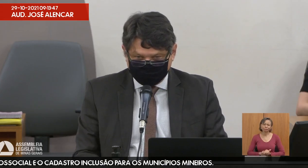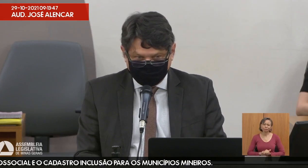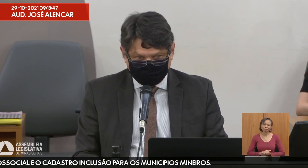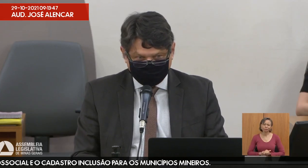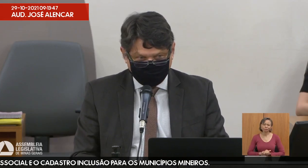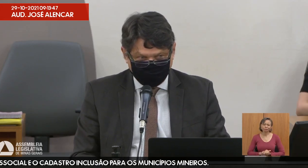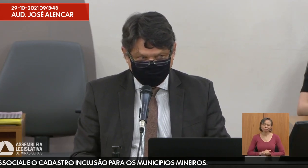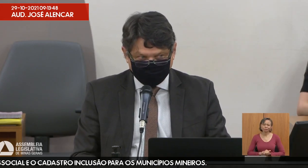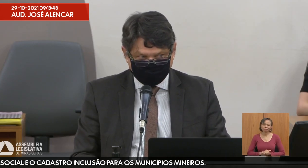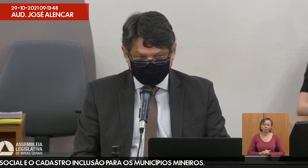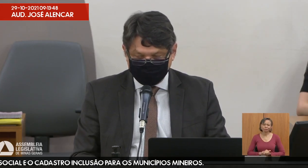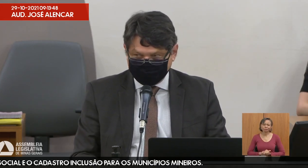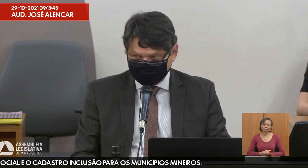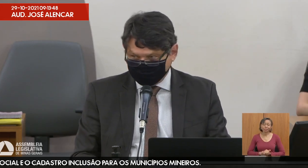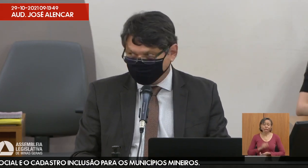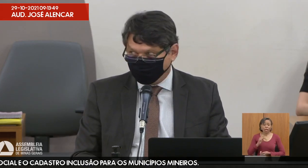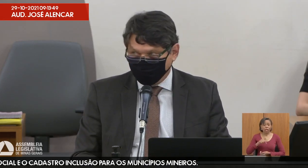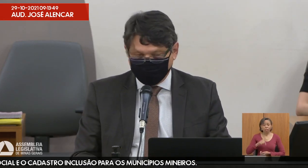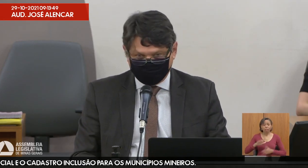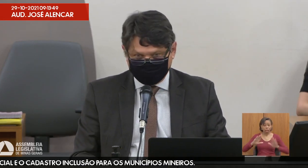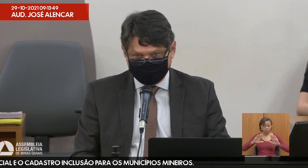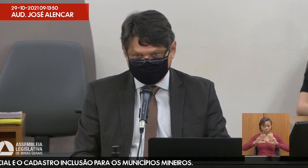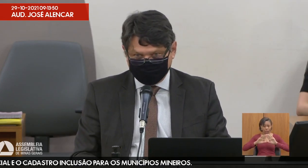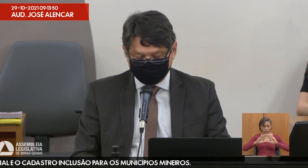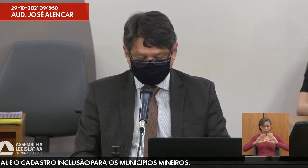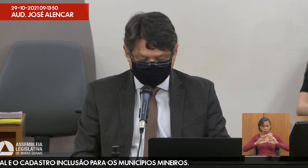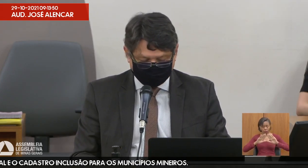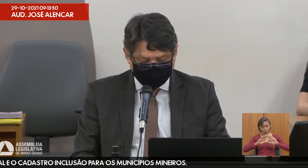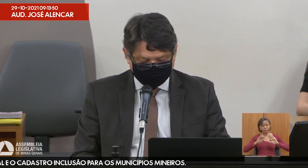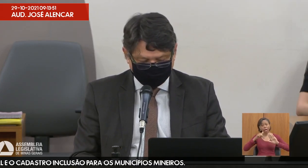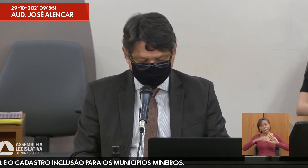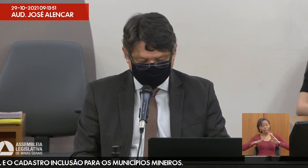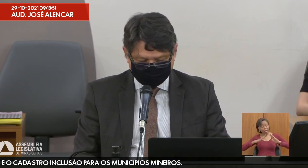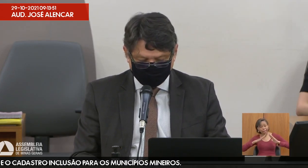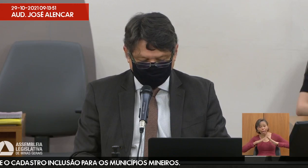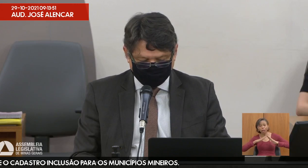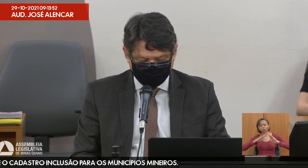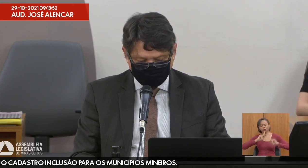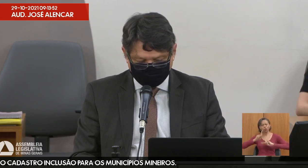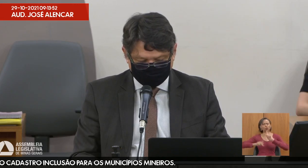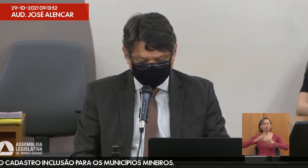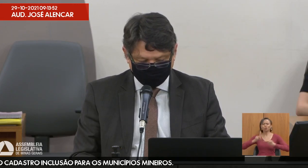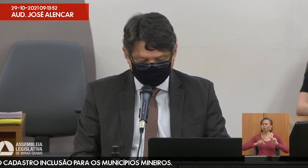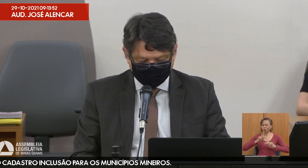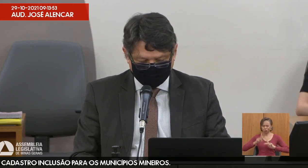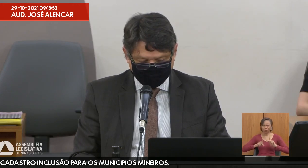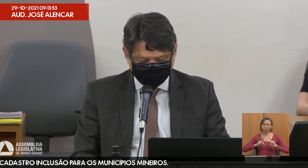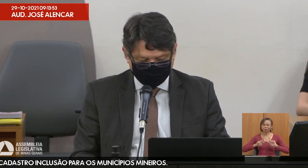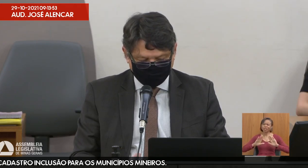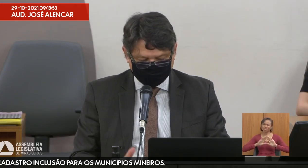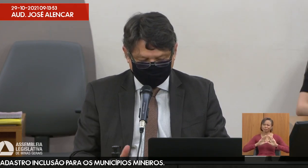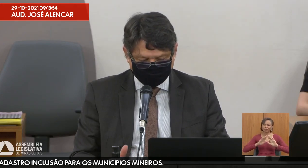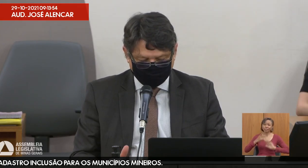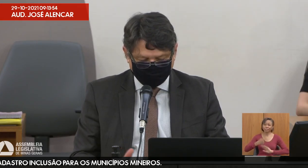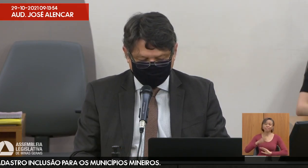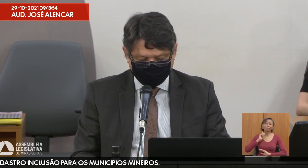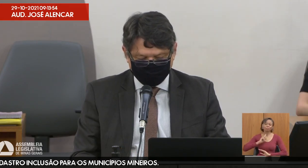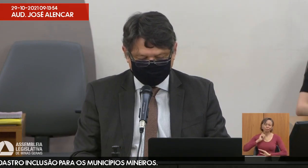usamos esse veículo aqui, que é a Casa do Povo, a Casa da Pluralidade, Assembleia de Minas, para que possamos levar para Minas